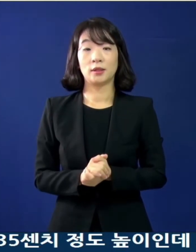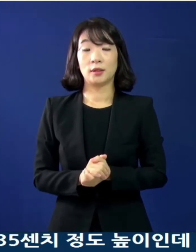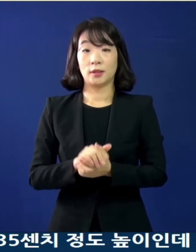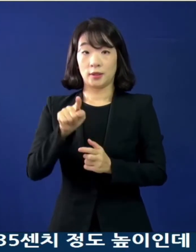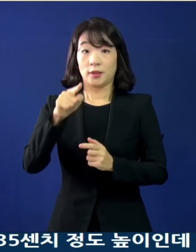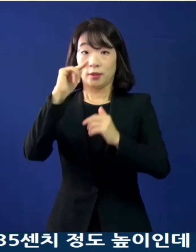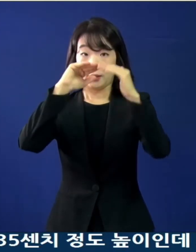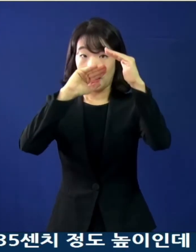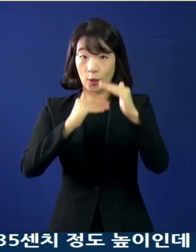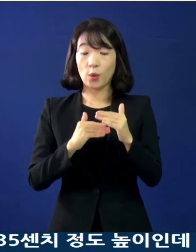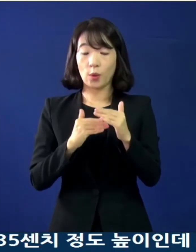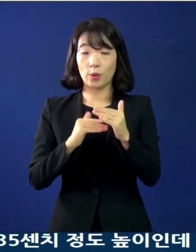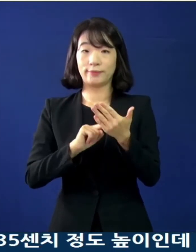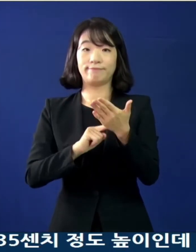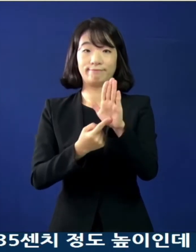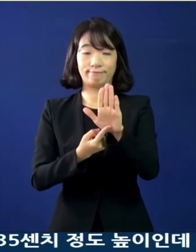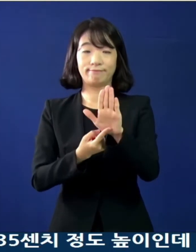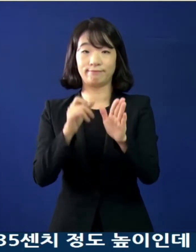나오죠.